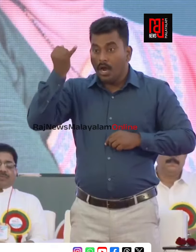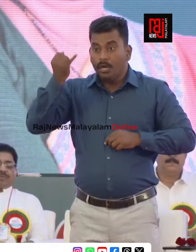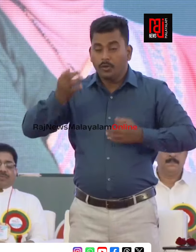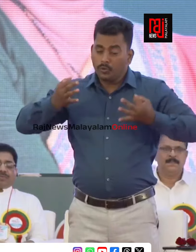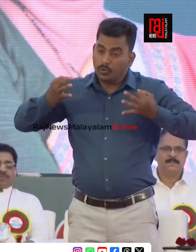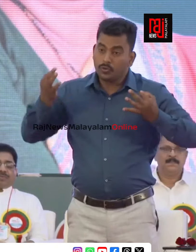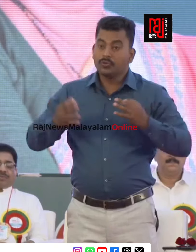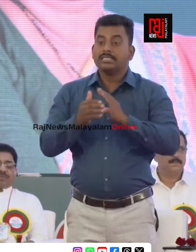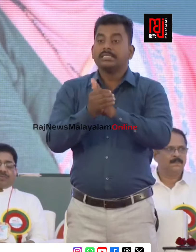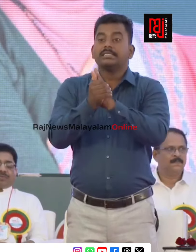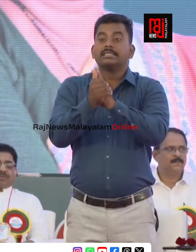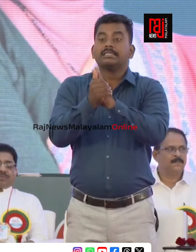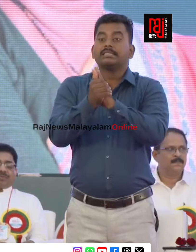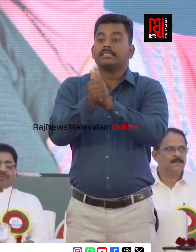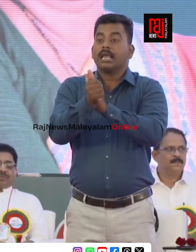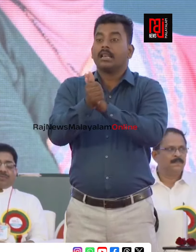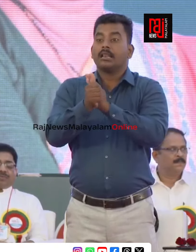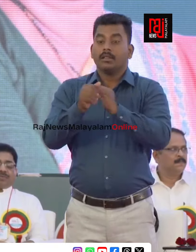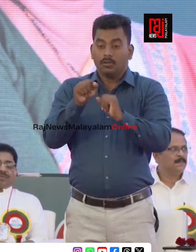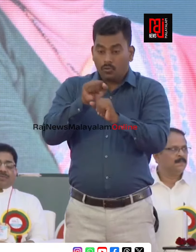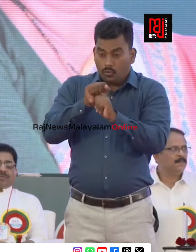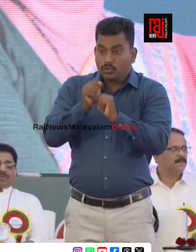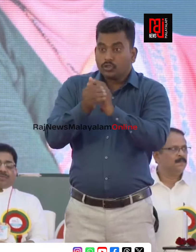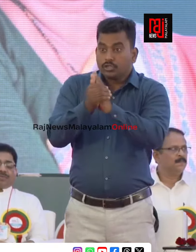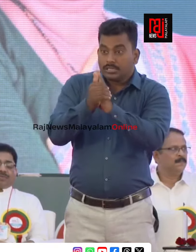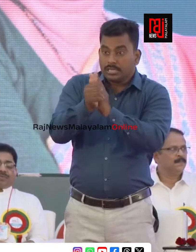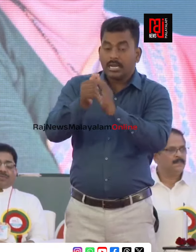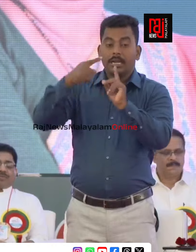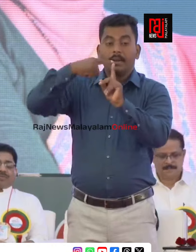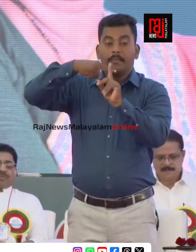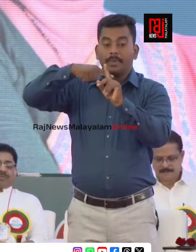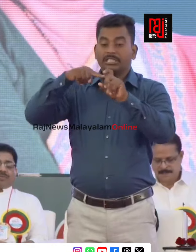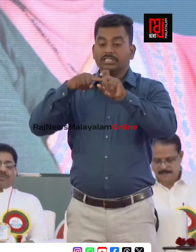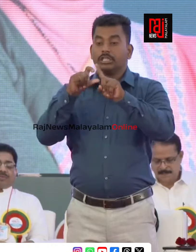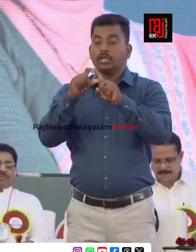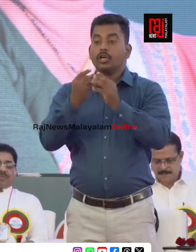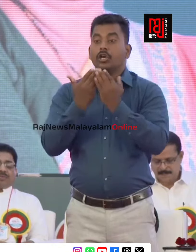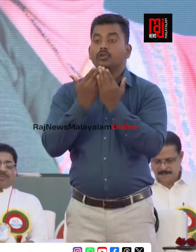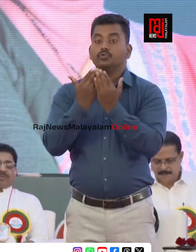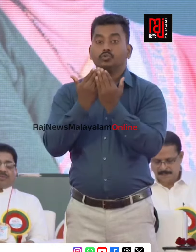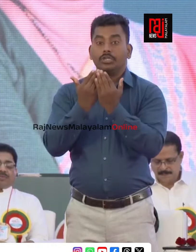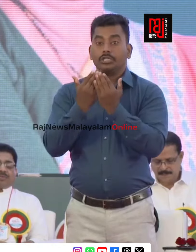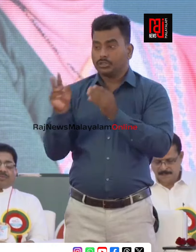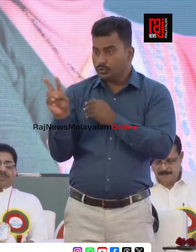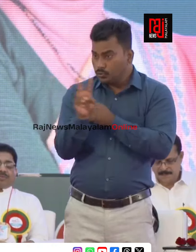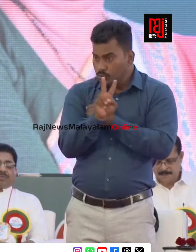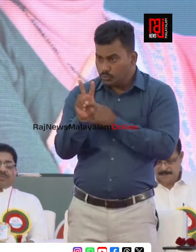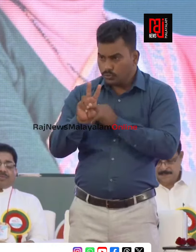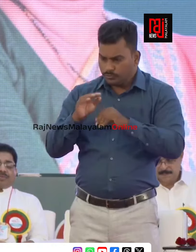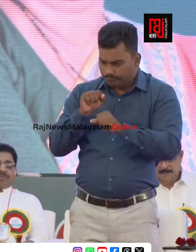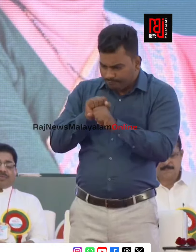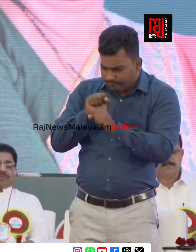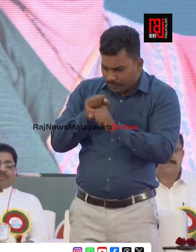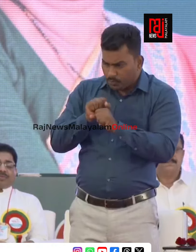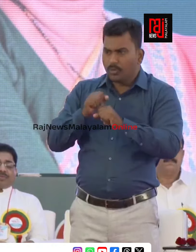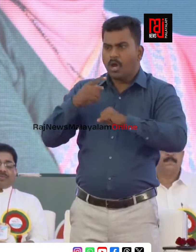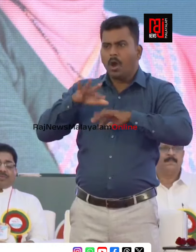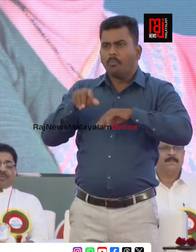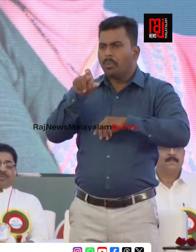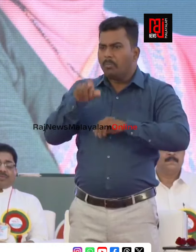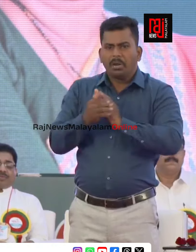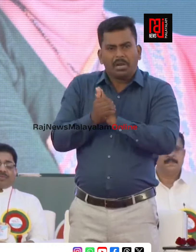പദ്ധതി സ്കിൽ എൻഹാൻസ്മെന്റിന് തൊഴിലും വിദ്യാഭ്യാസവും തമ്മിലുള്ള വിടവ് നികത്തി അല്ലെങ്കിൽ എന്തെങ്കിലും